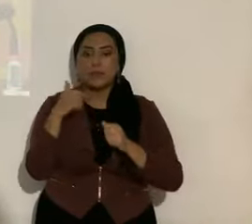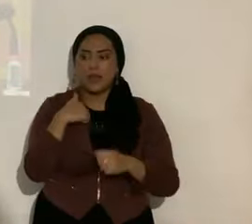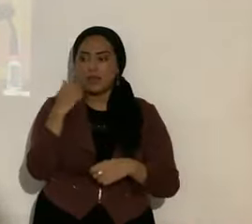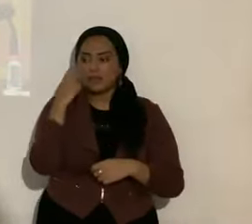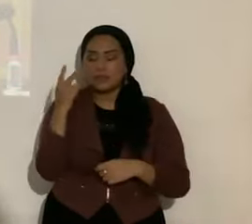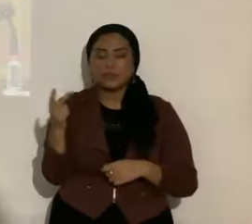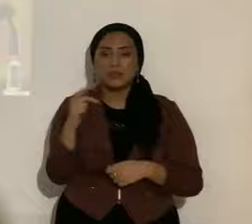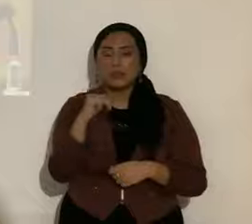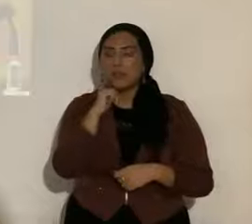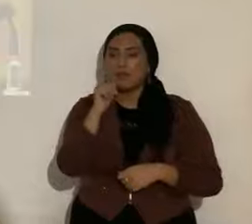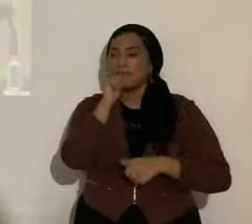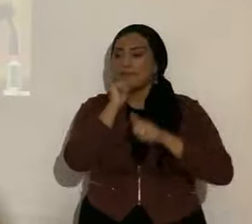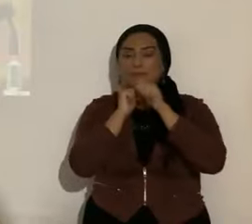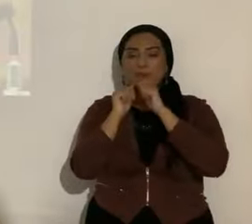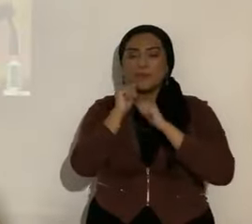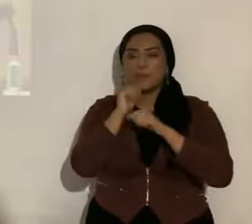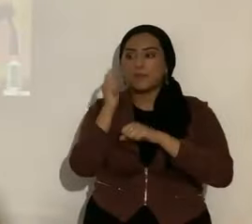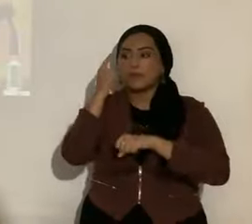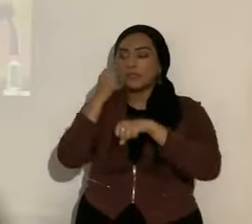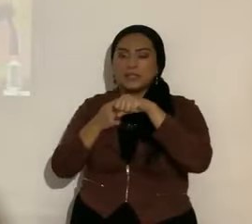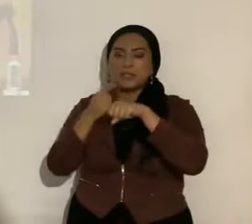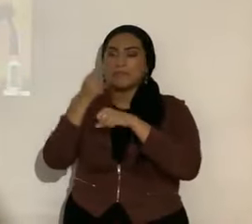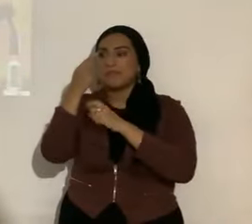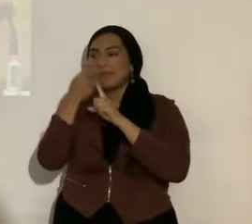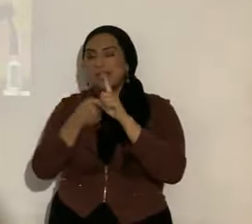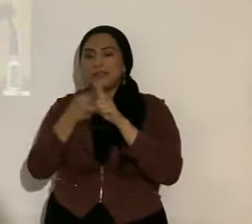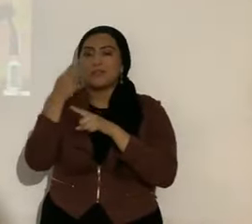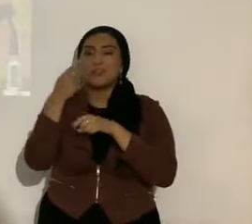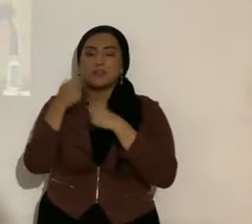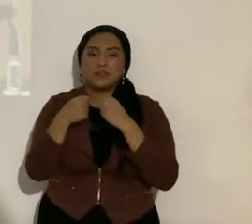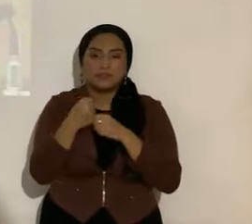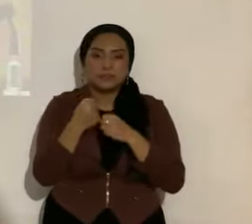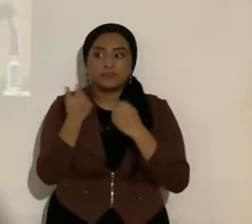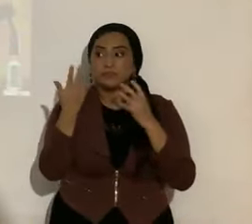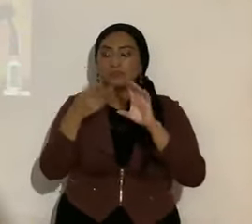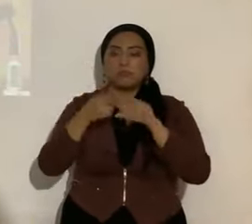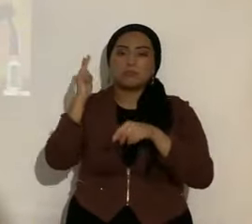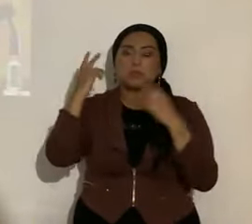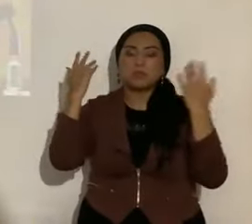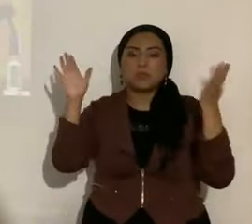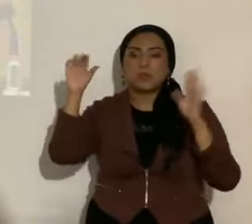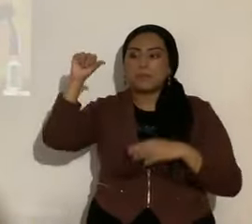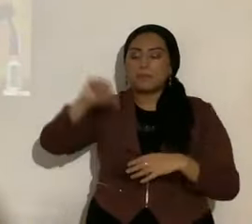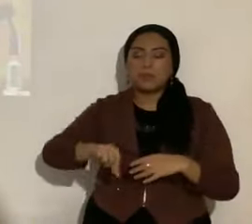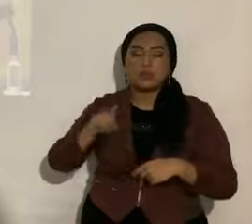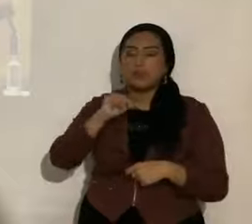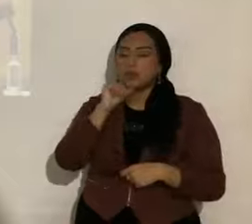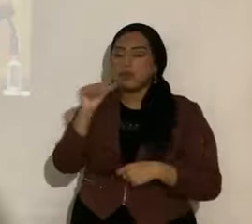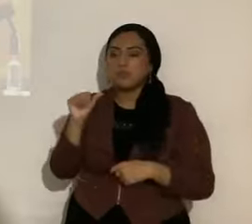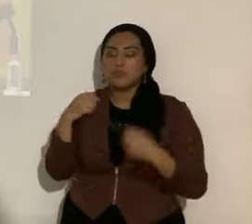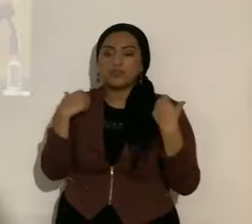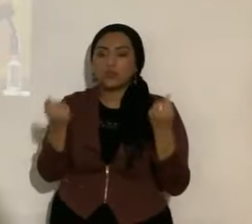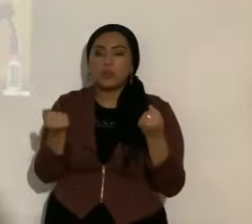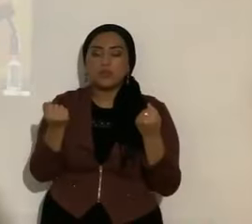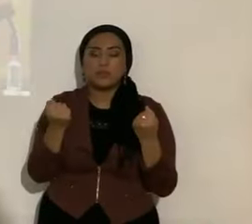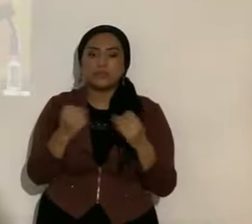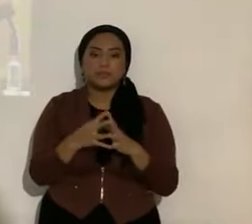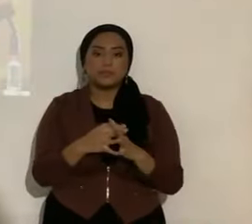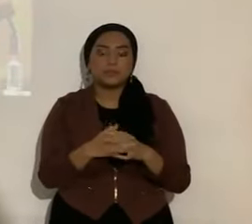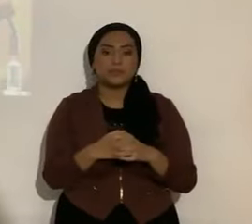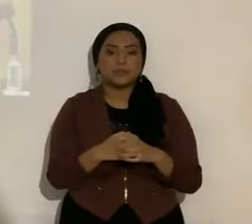no aguantan, nada más un día, medio día, un mes, un año y ya, pum, vamos para abajo, no aguantan.